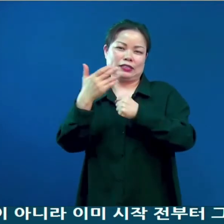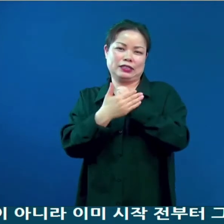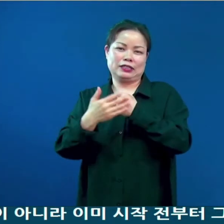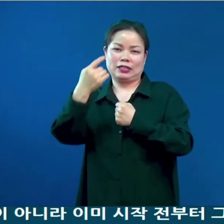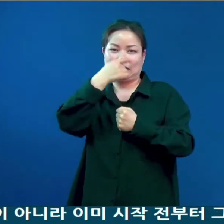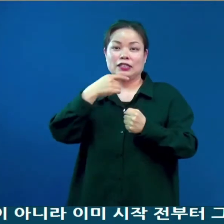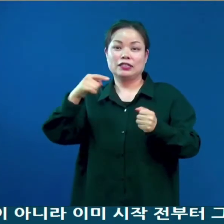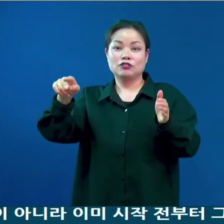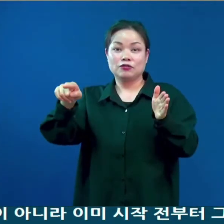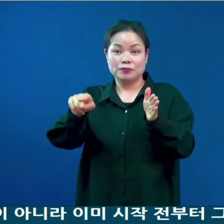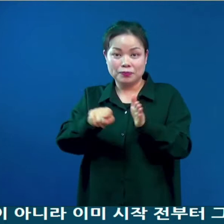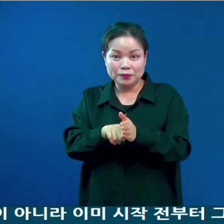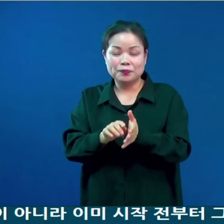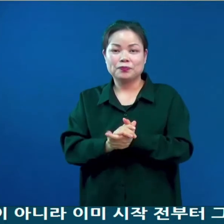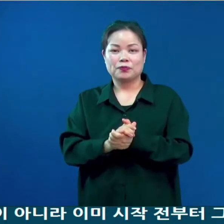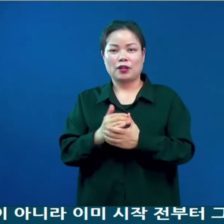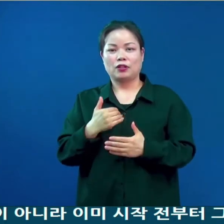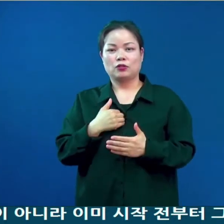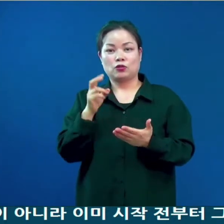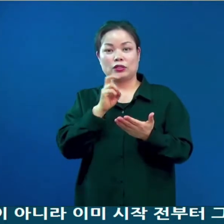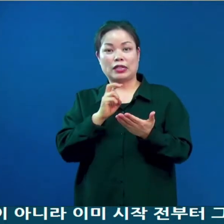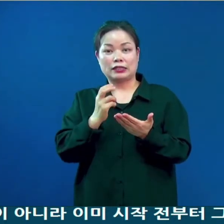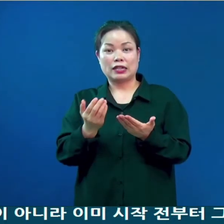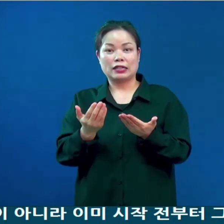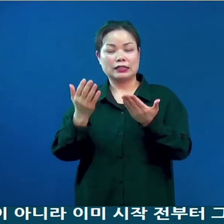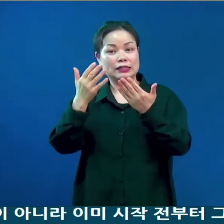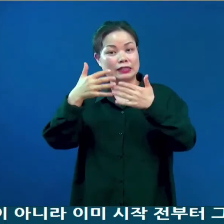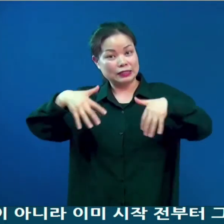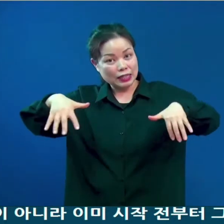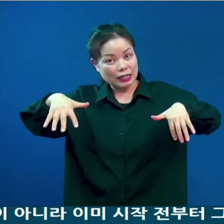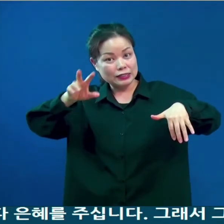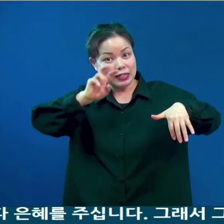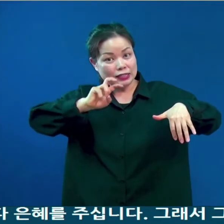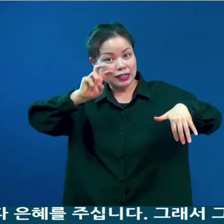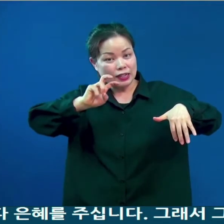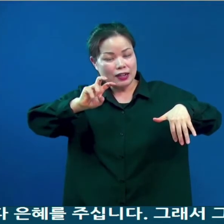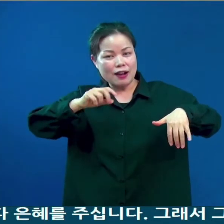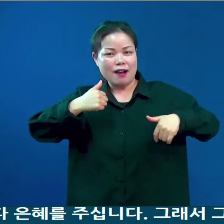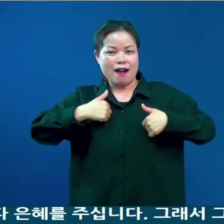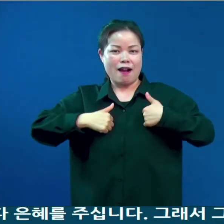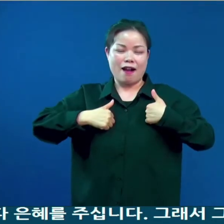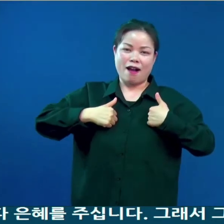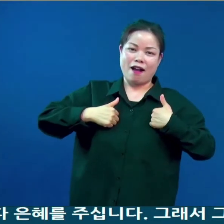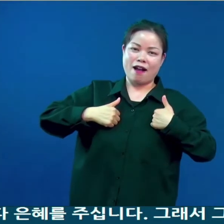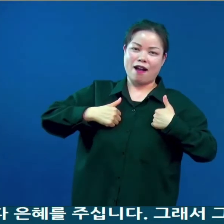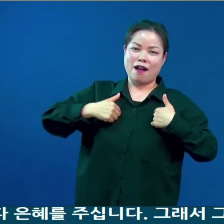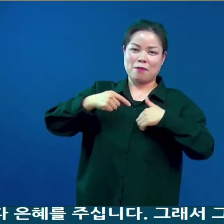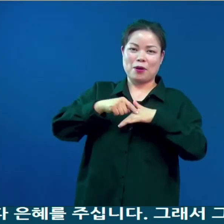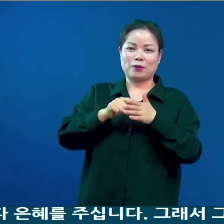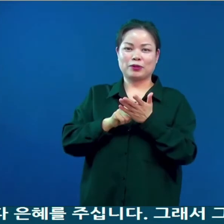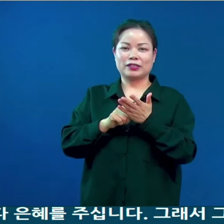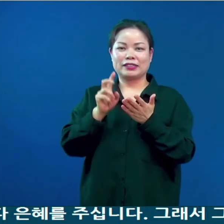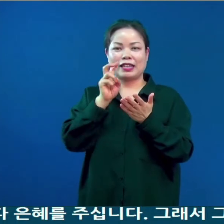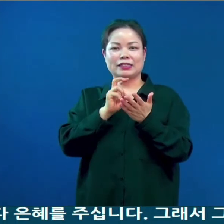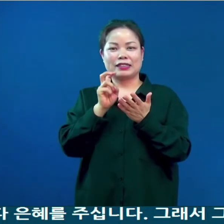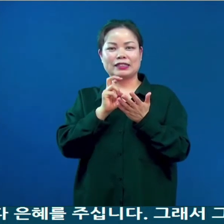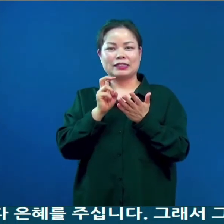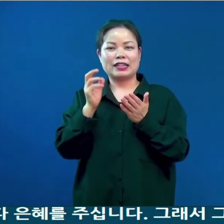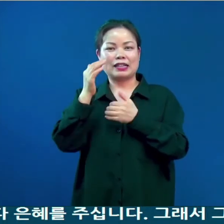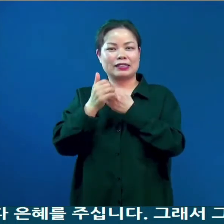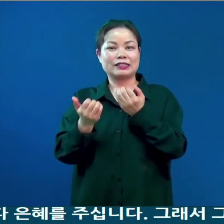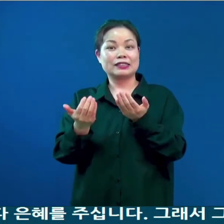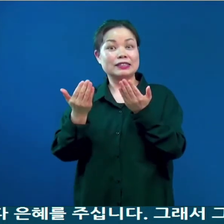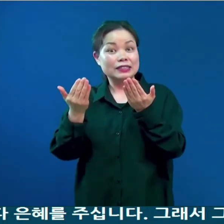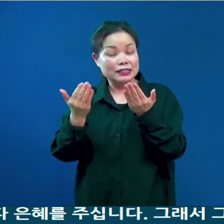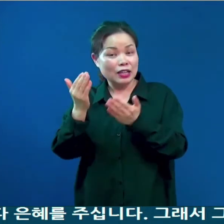줄 믿습니다. 저도 찬양대의 찬양을 정말로 깊은 마음으로 함께 그 찬양으로 하나님께 드릴